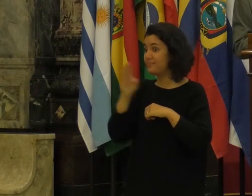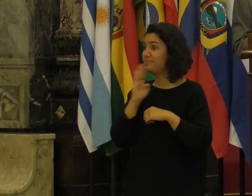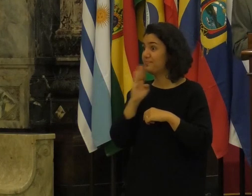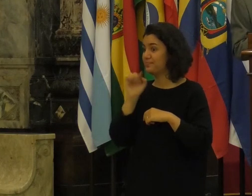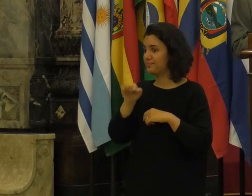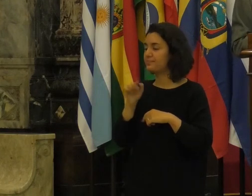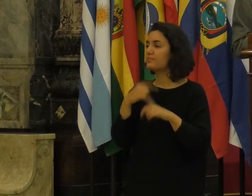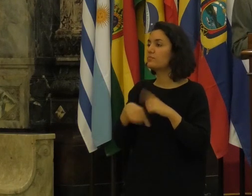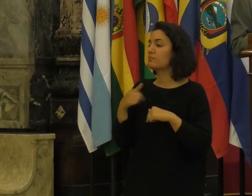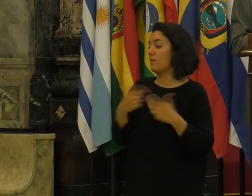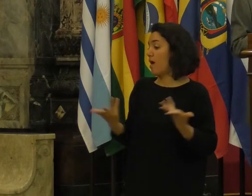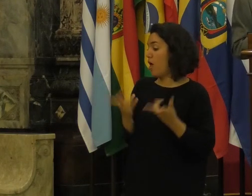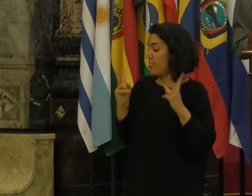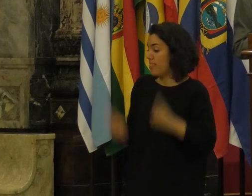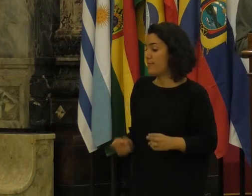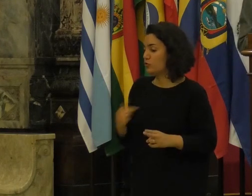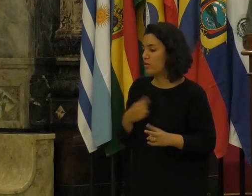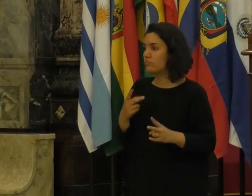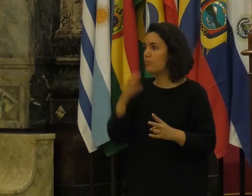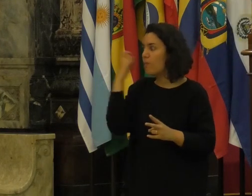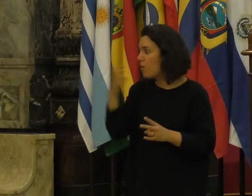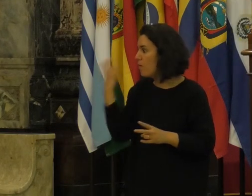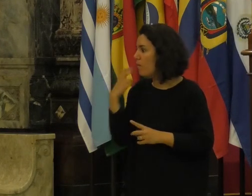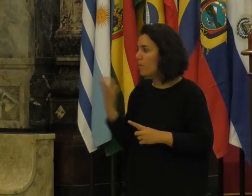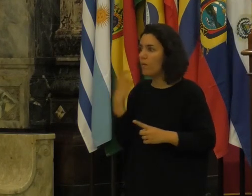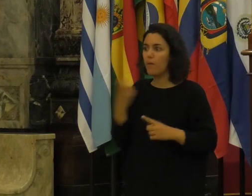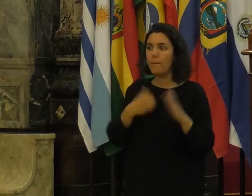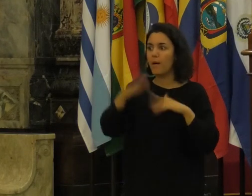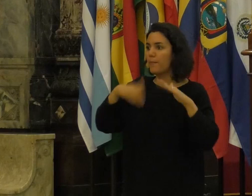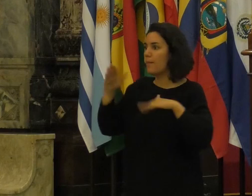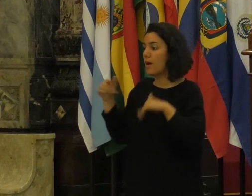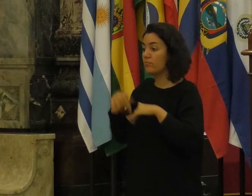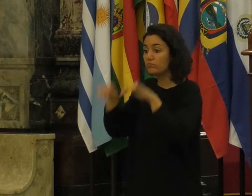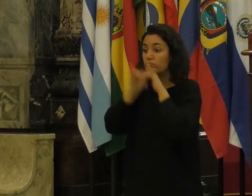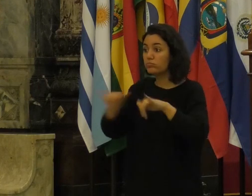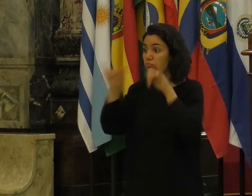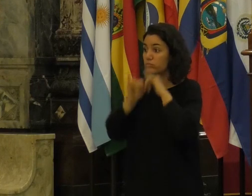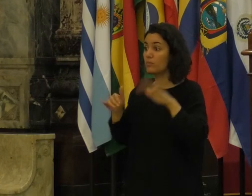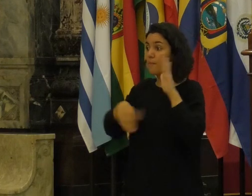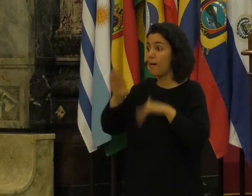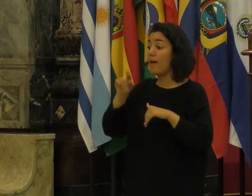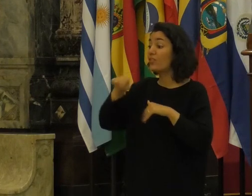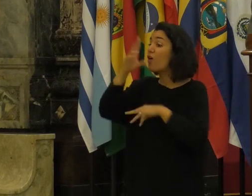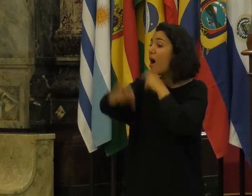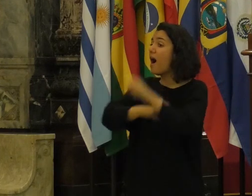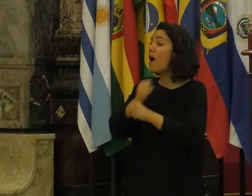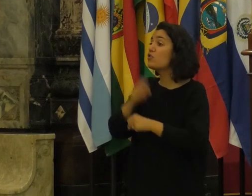estoy ahora en una etapa de entrar a buscar más y más y más, buscar cada una de esas publicaciones, estoy hablando del año 2014.